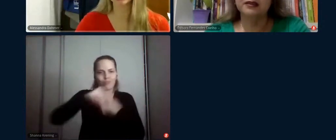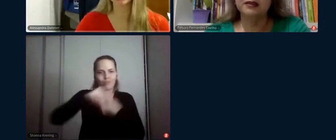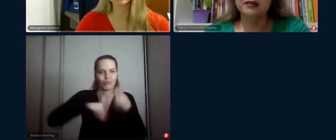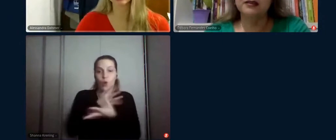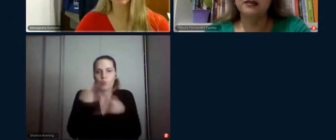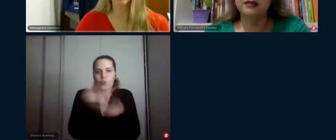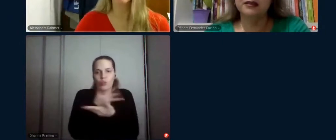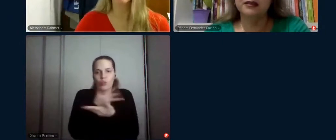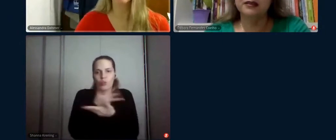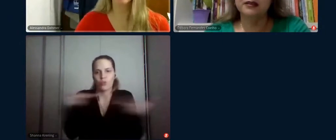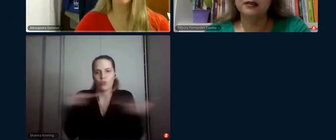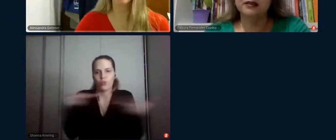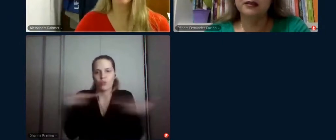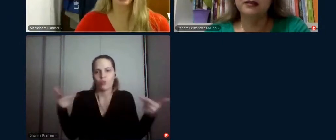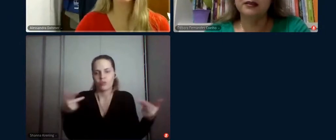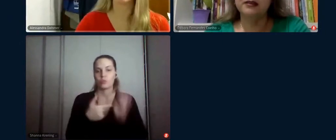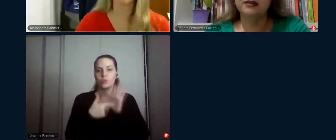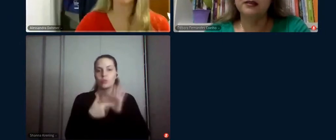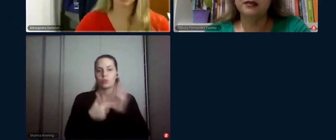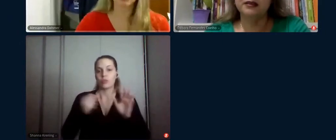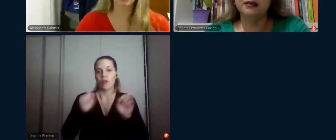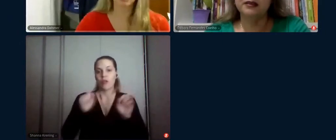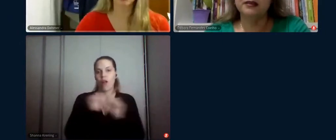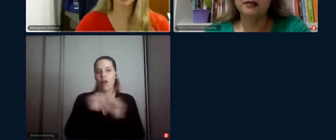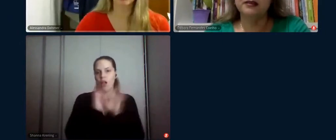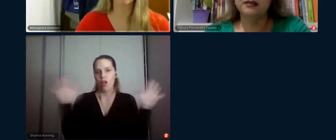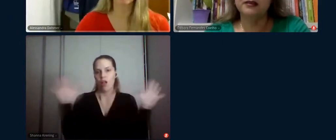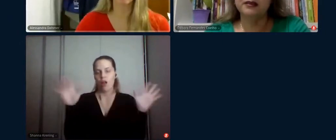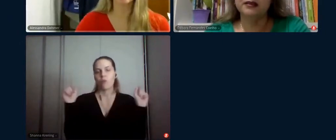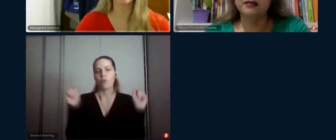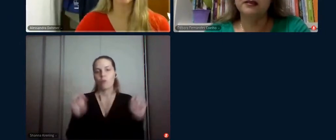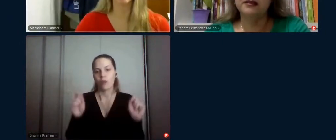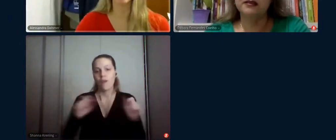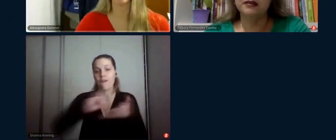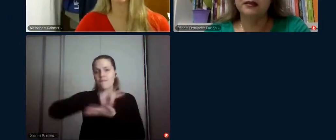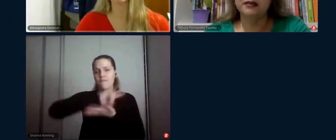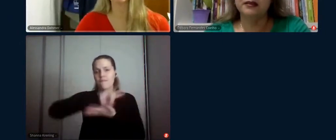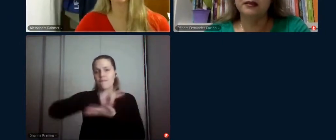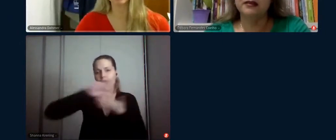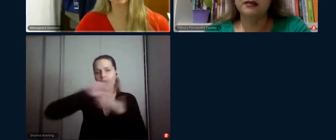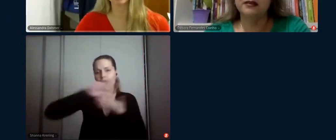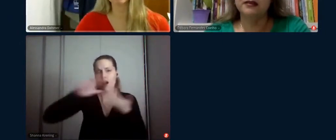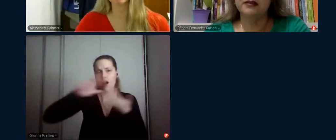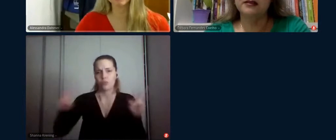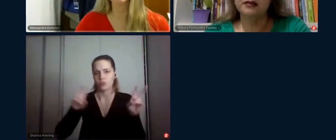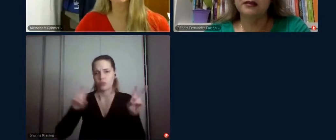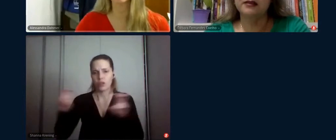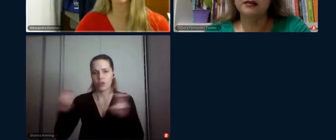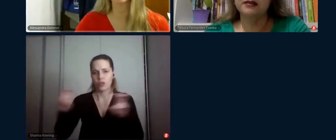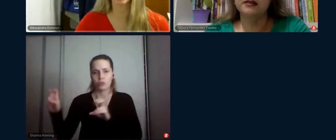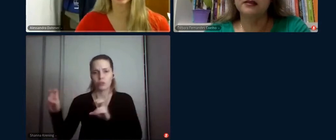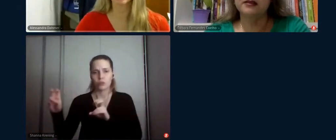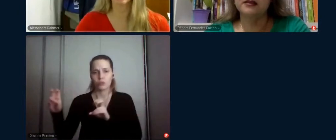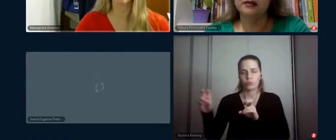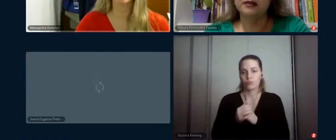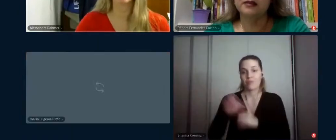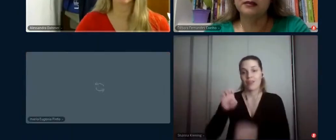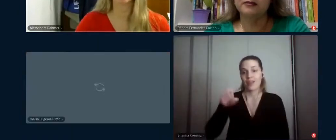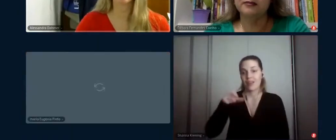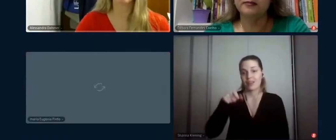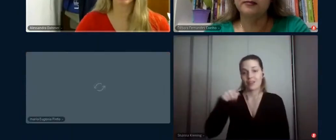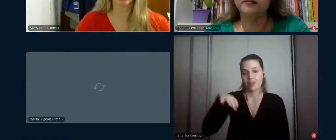está fazendo para as diversas questões. E como o exame é lá, a gente ainda não